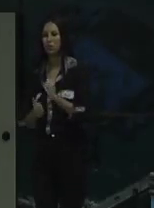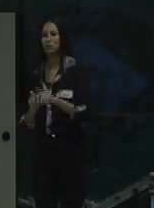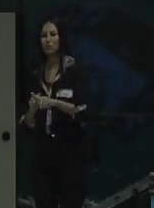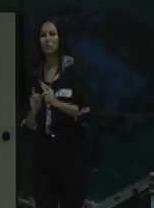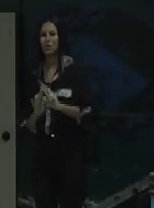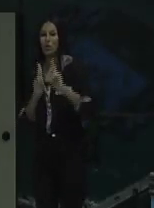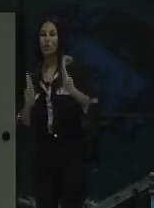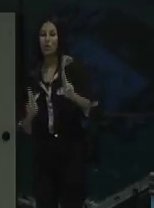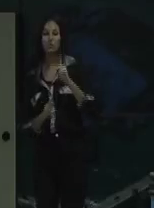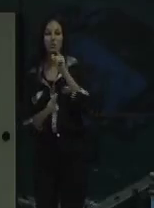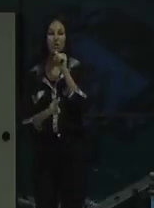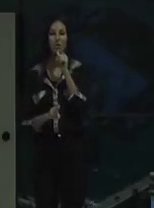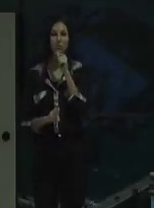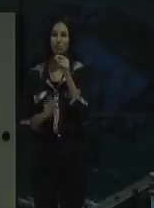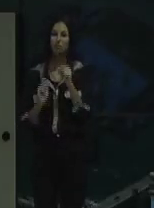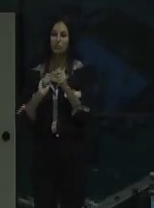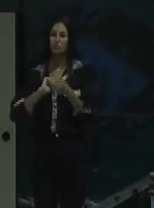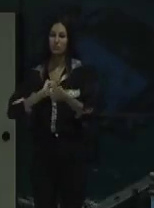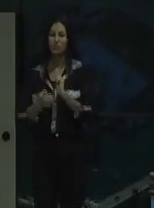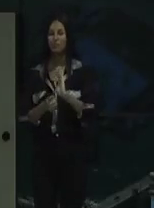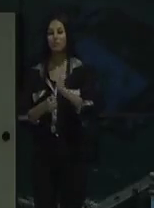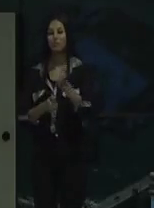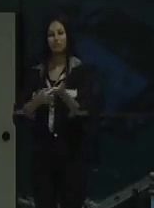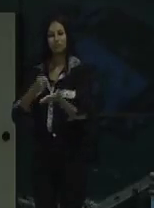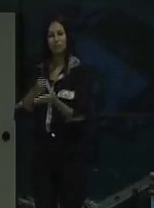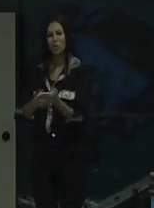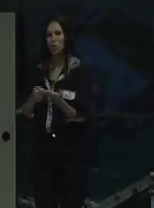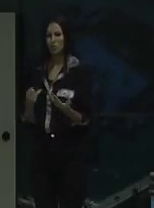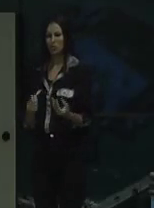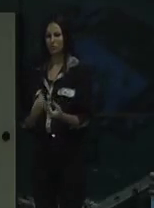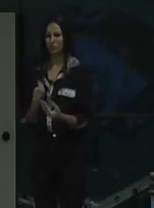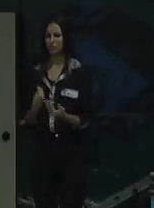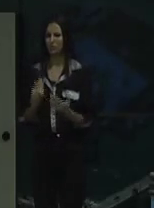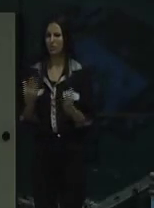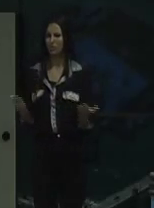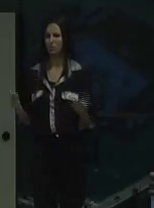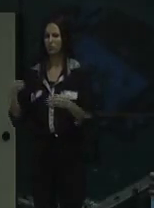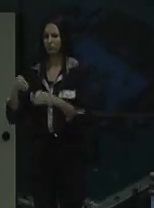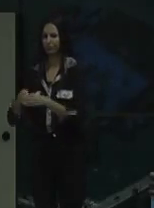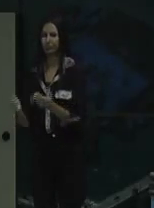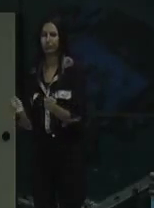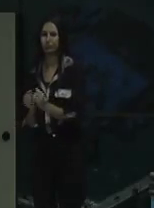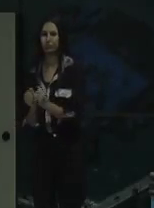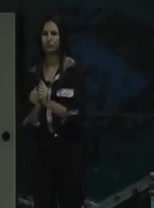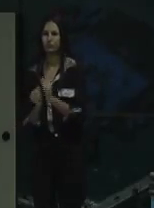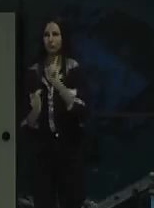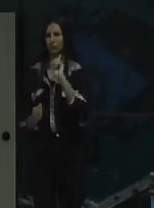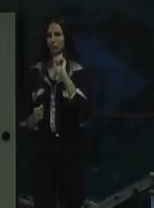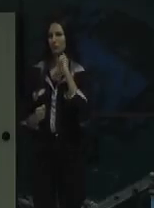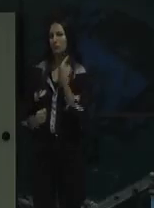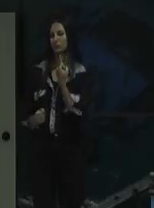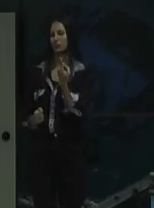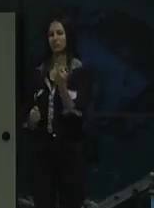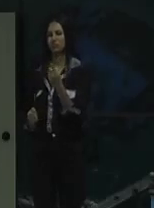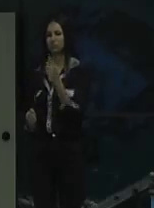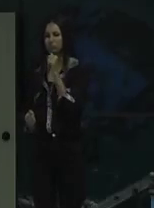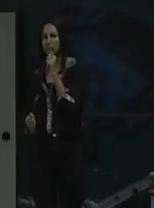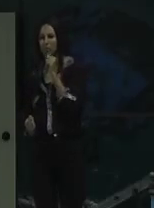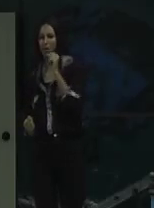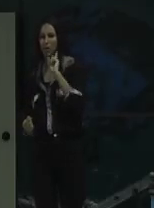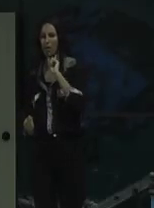praticar de esporte e são obrigados a conviver com aquela situação. Que escoa aquela água, aquela fedentina,